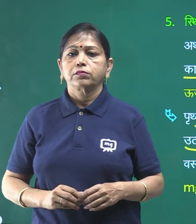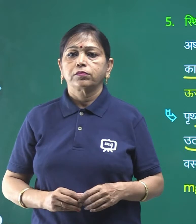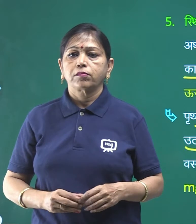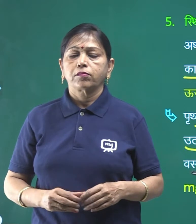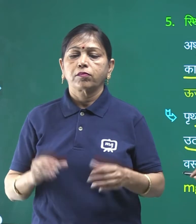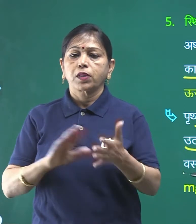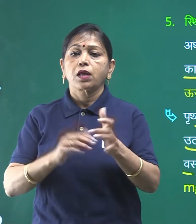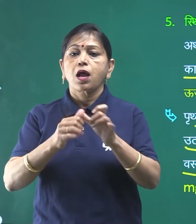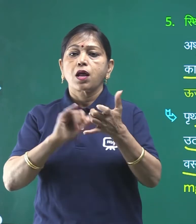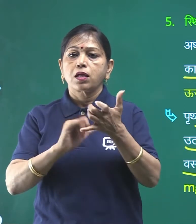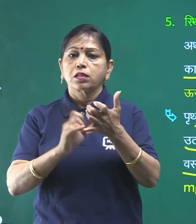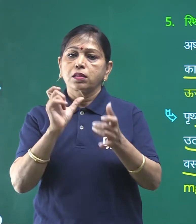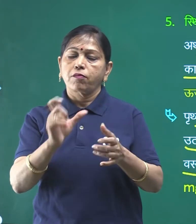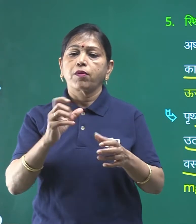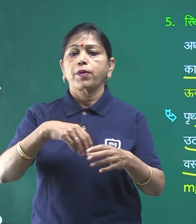द्रव्यमान की वस्तु की